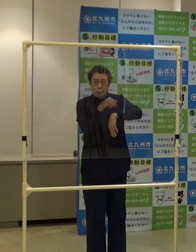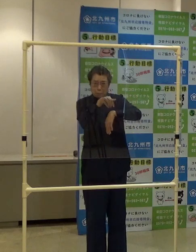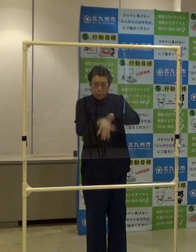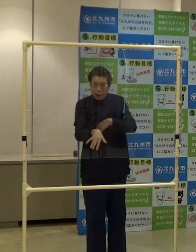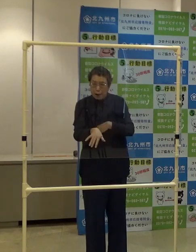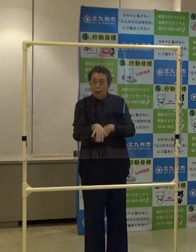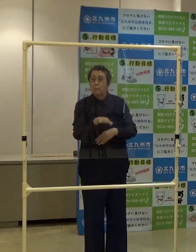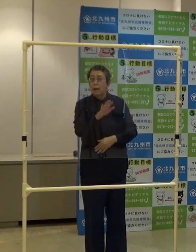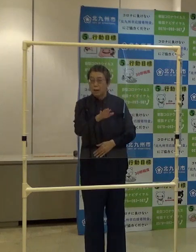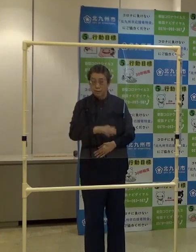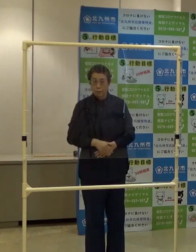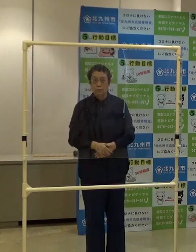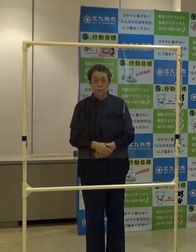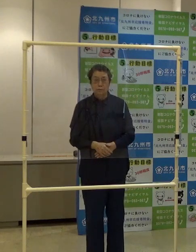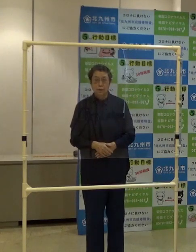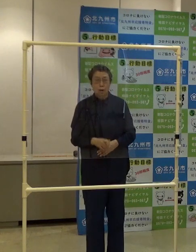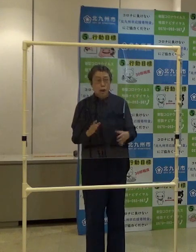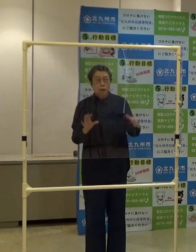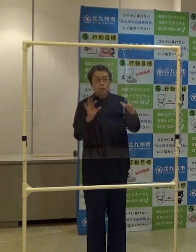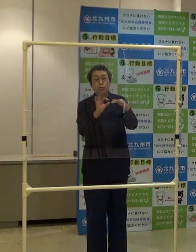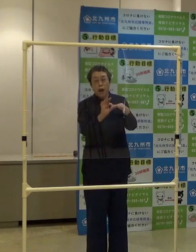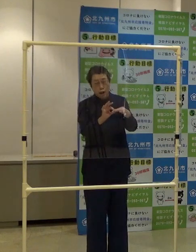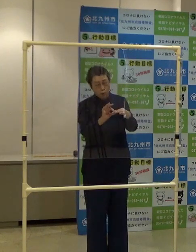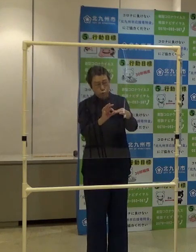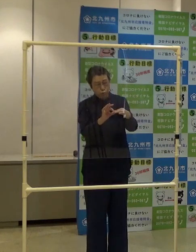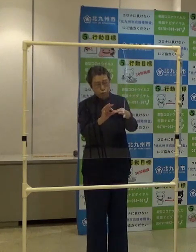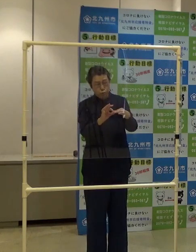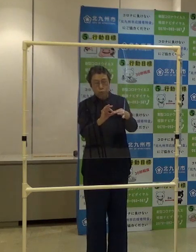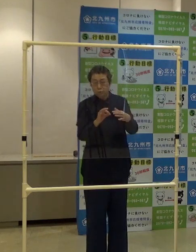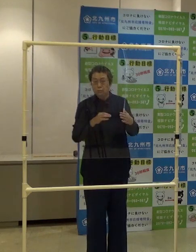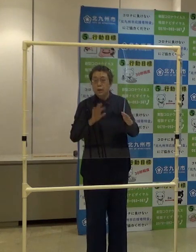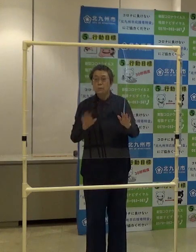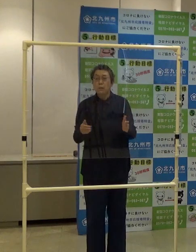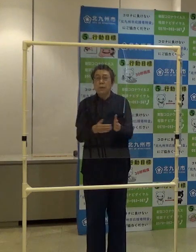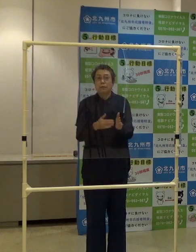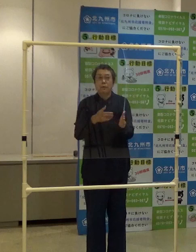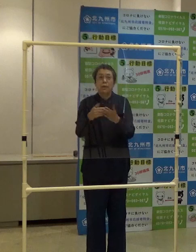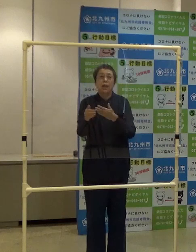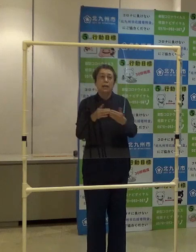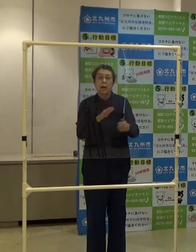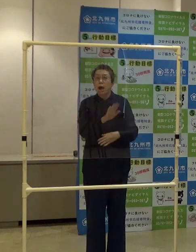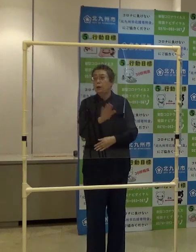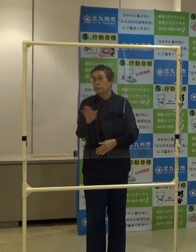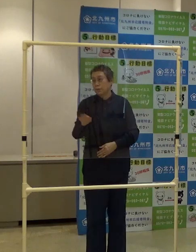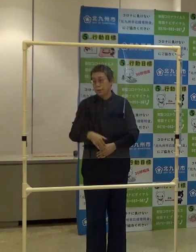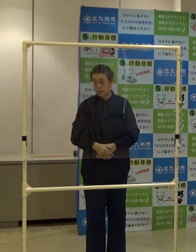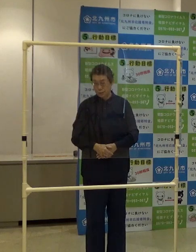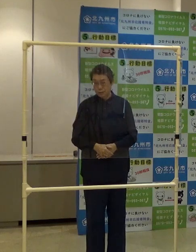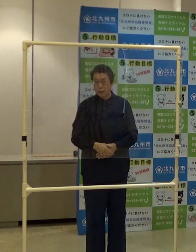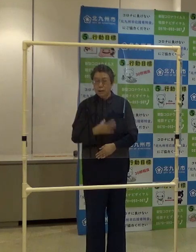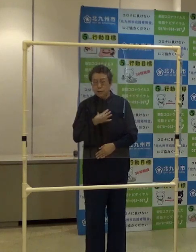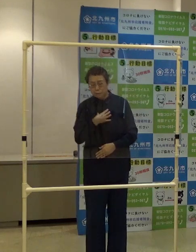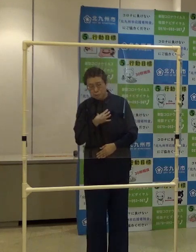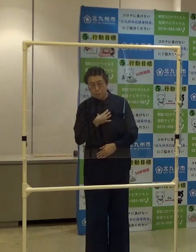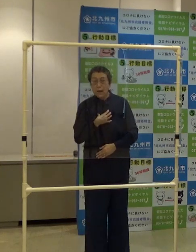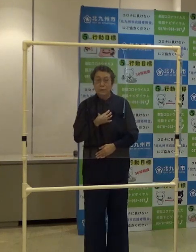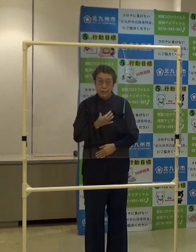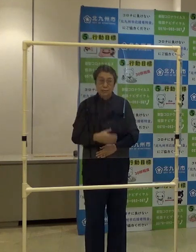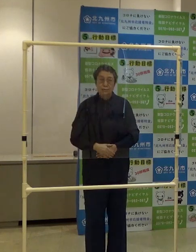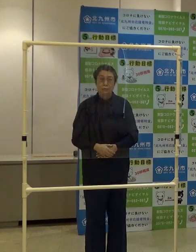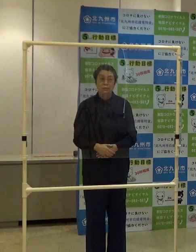ていくということを、これまでの経験から懸念をしてきたところでありま